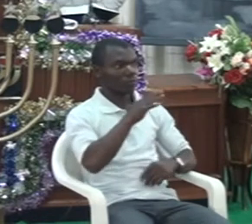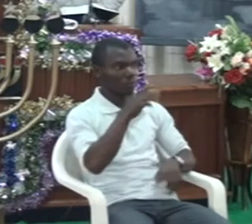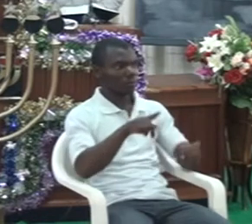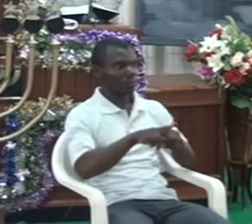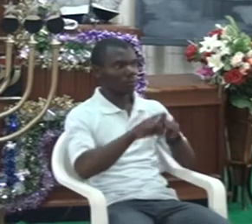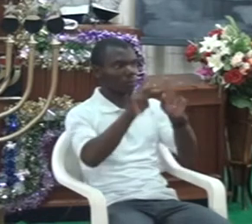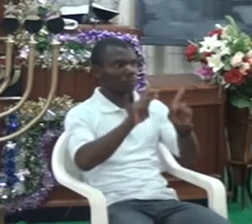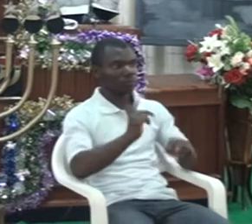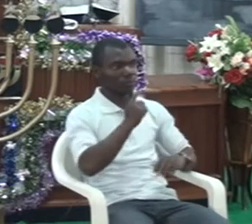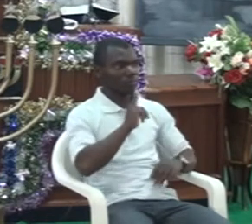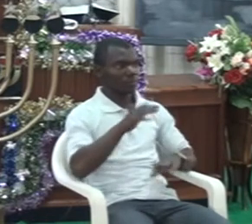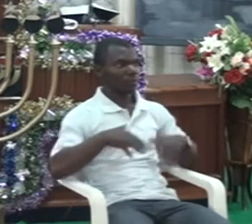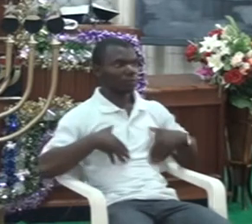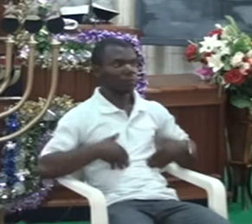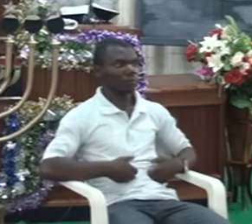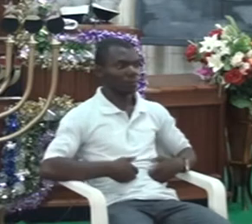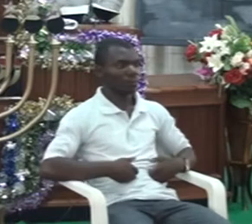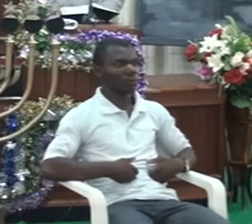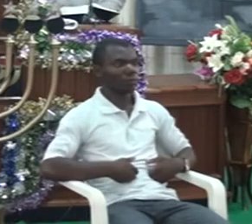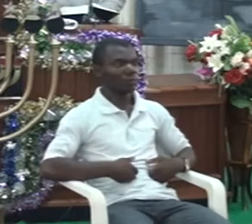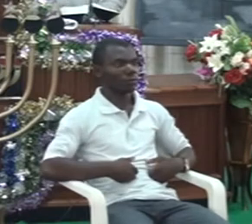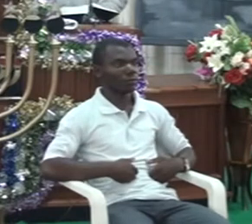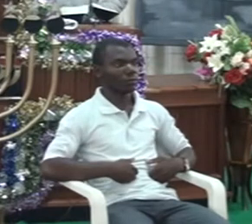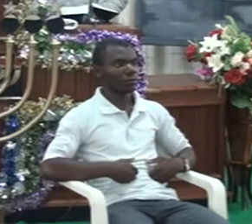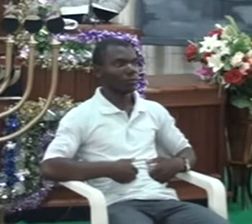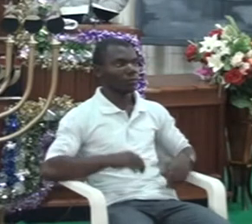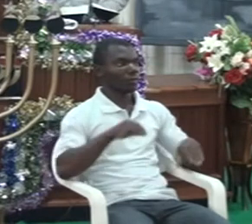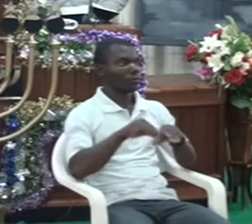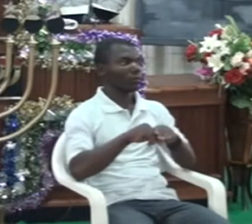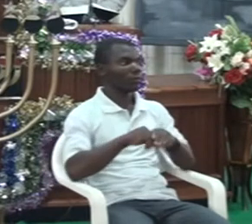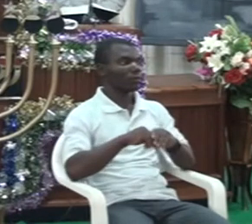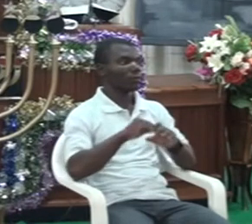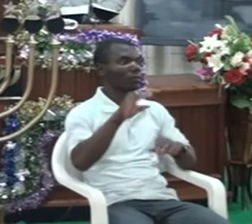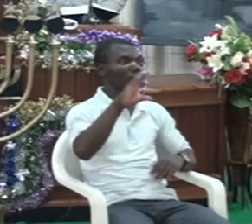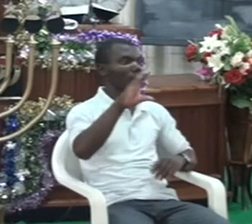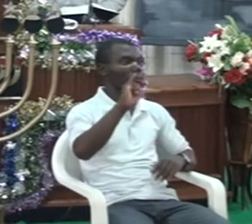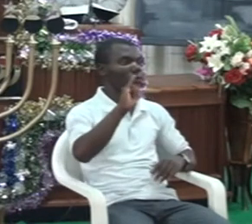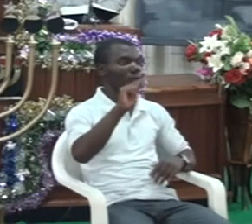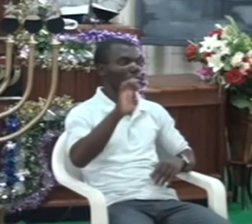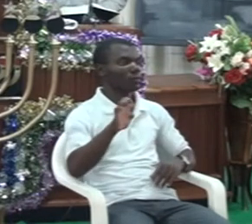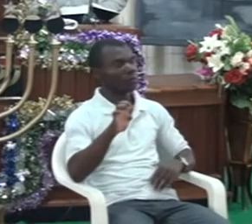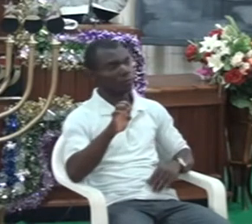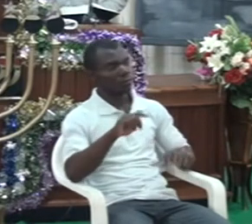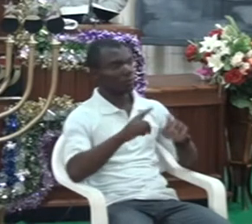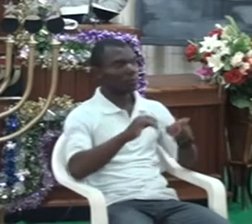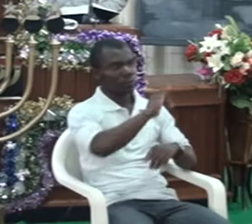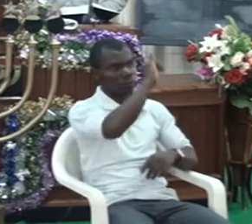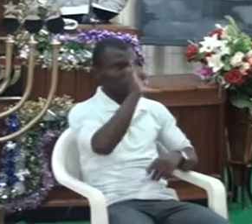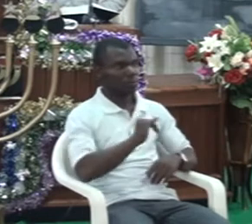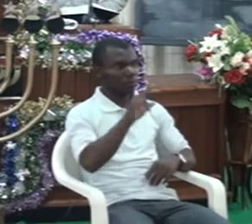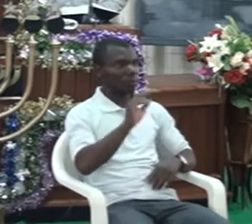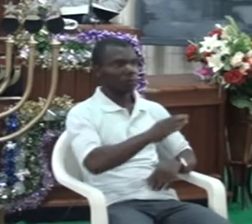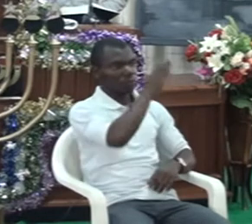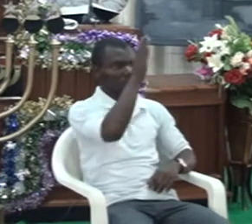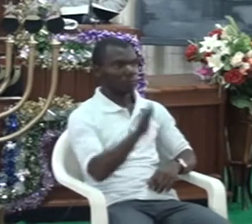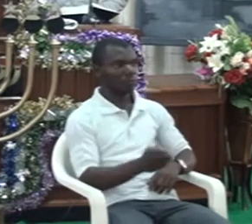Mais ne soyons pas comme des gens qui sont déjà fatigués. Mon cinéma. Dans le cinéma. Mais je n'ai